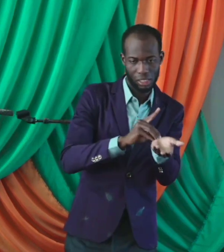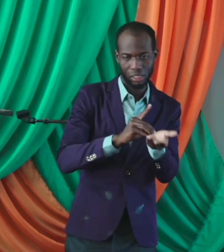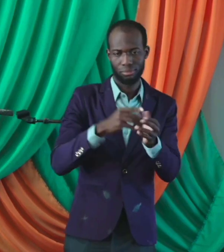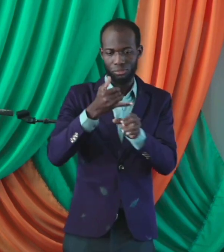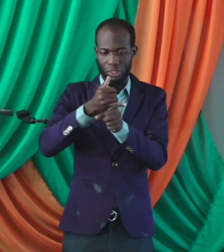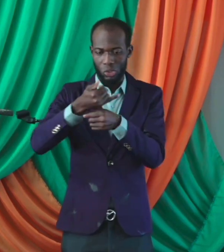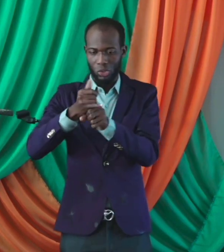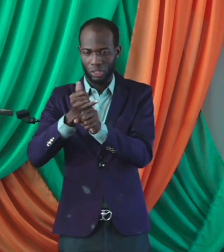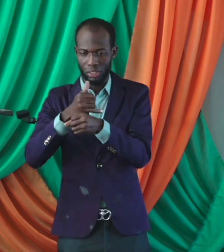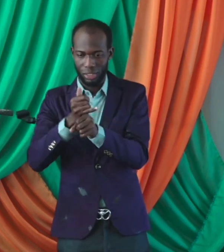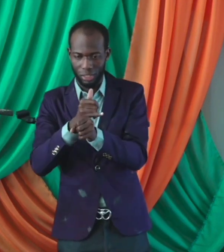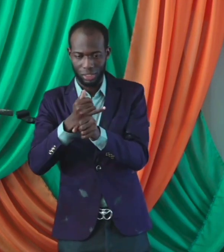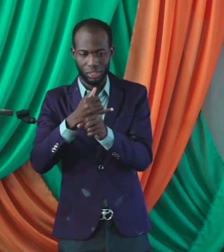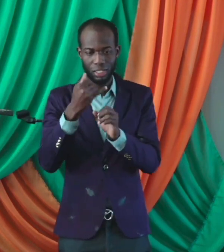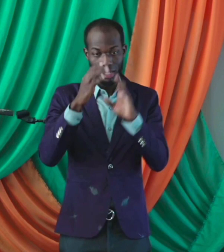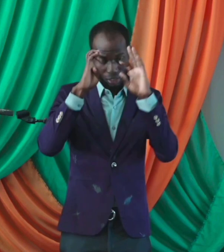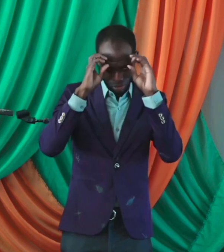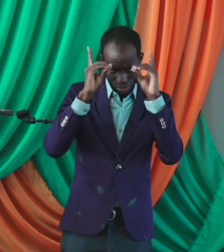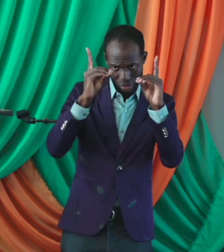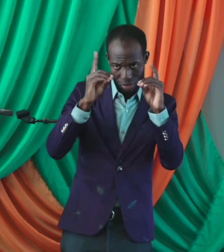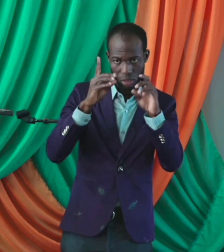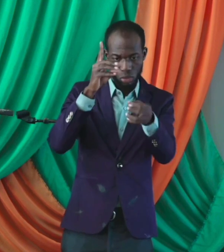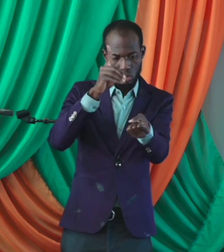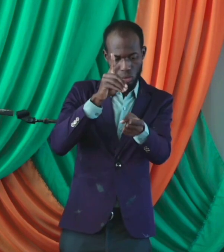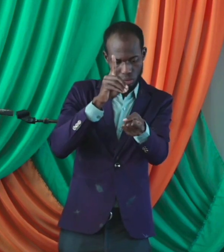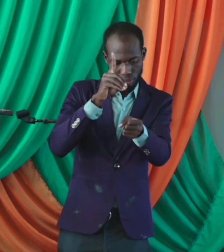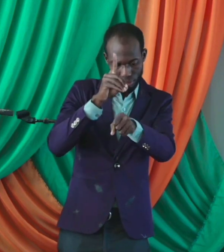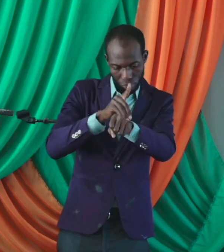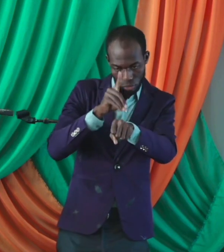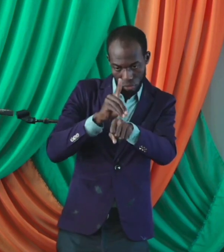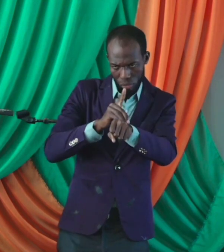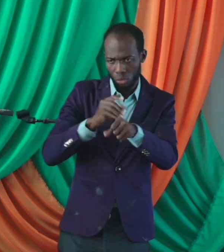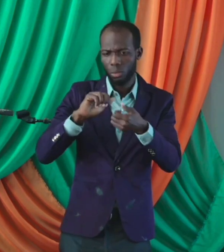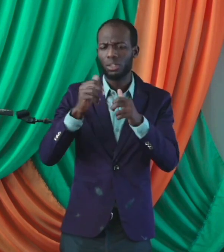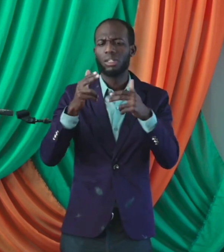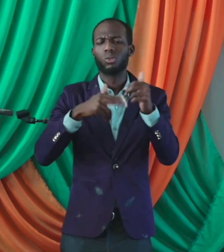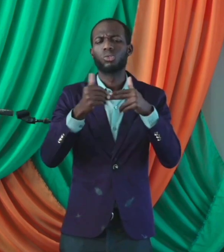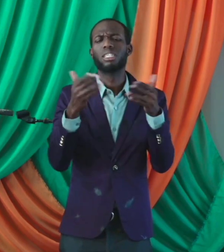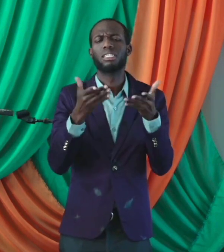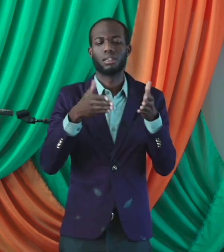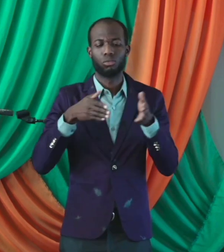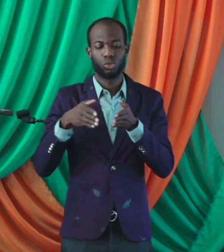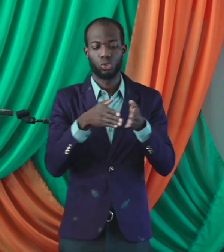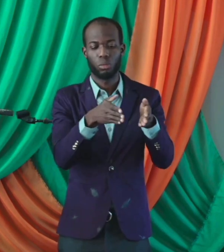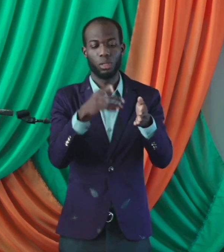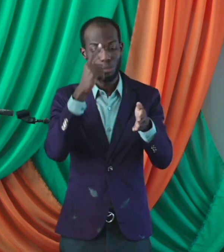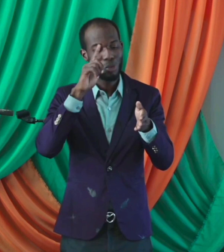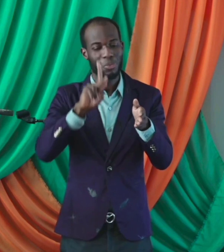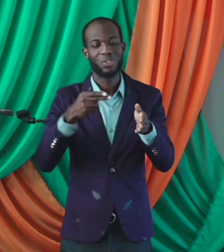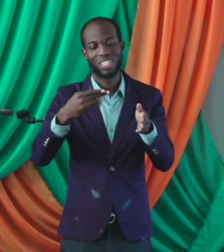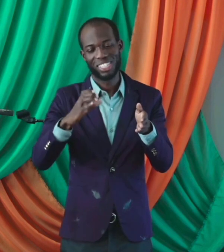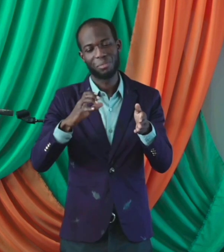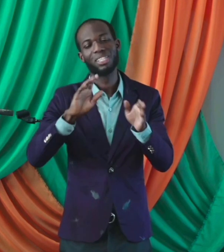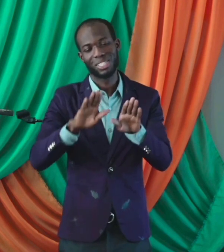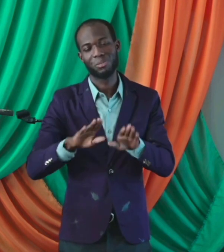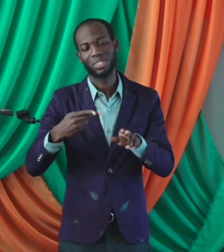génie, quelle est architecture, quelle est éducation, quelle est droit. Nous faisons chemin, nous traçons chemin pour tout le monde handicapé